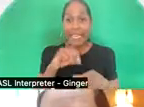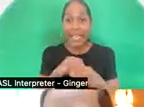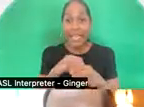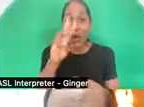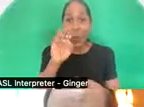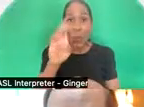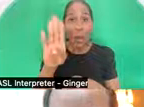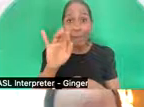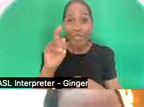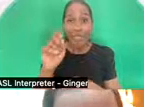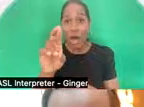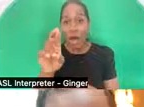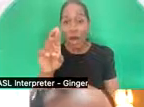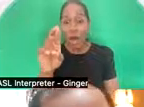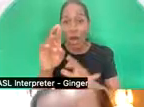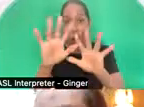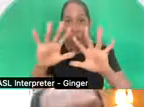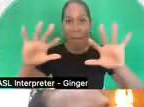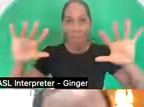tendiendo redes